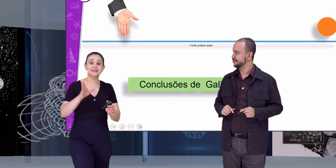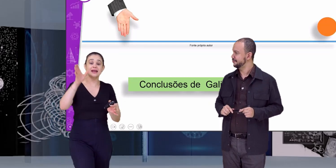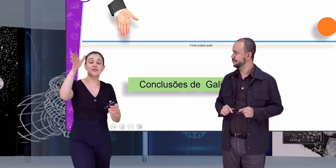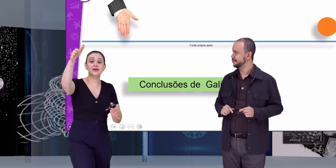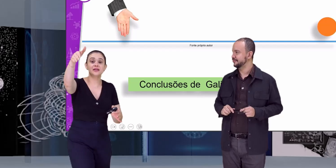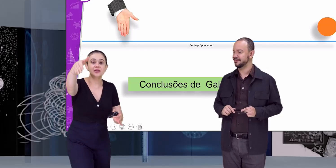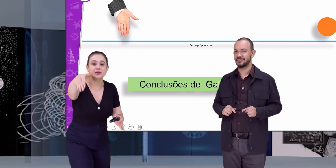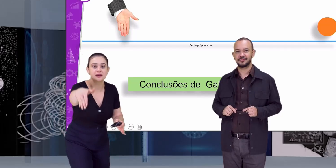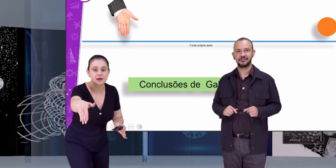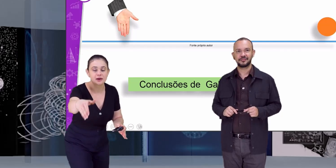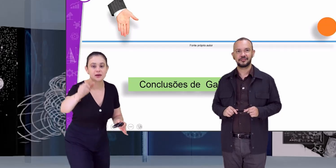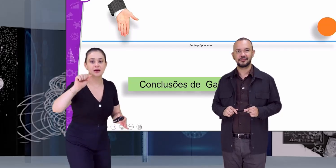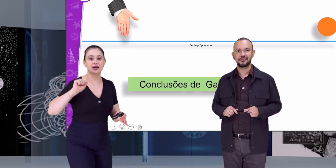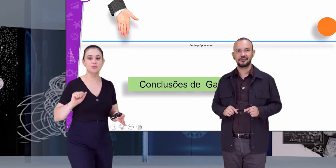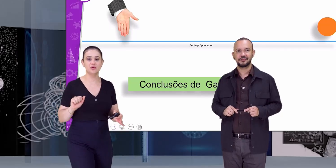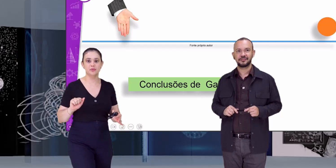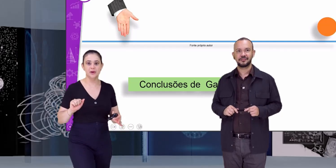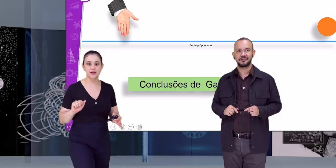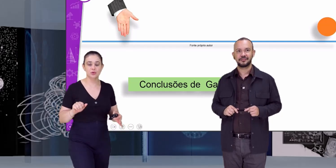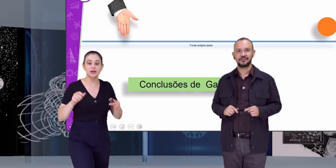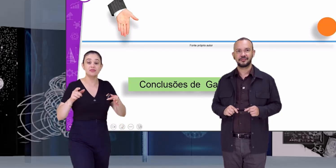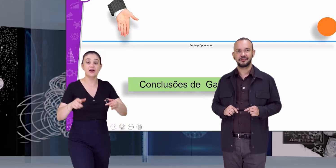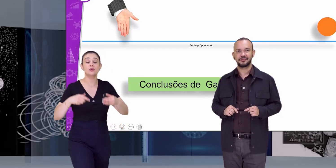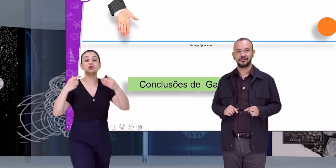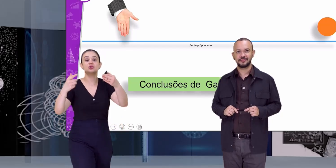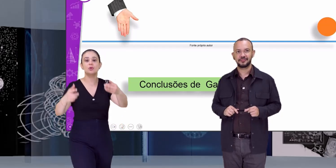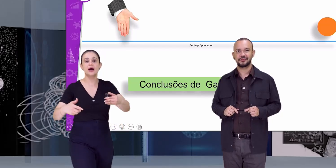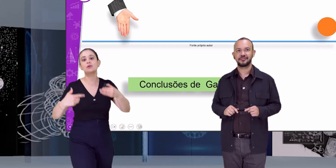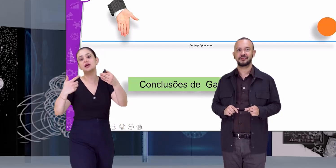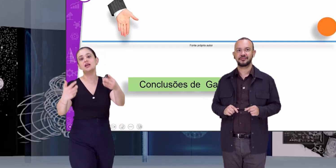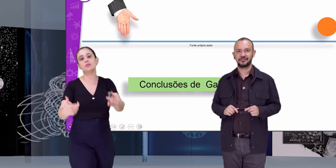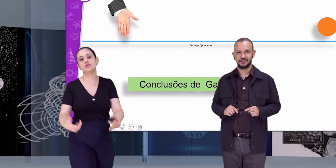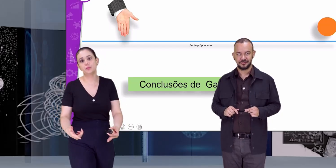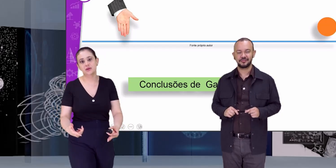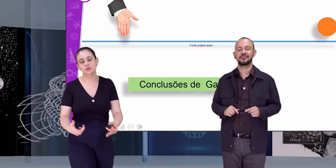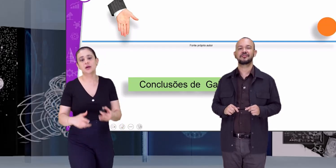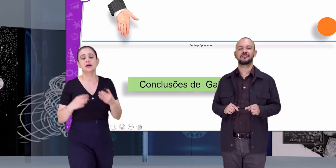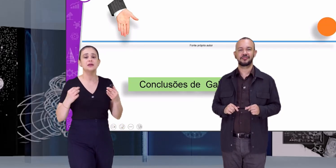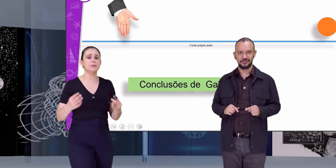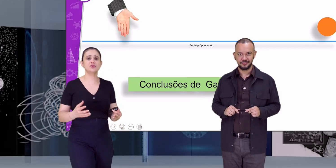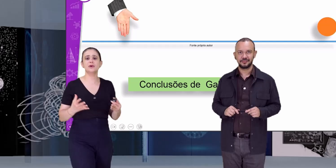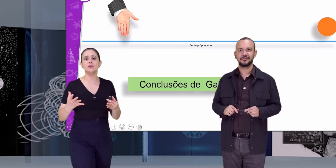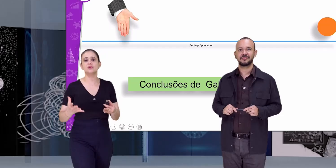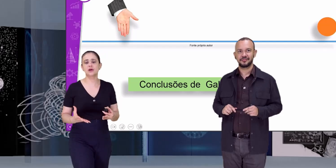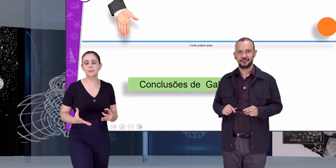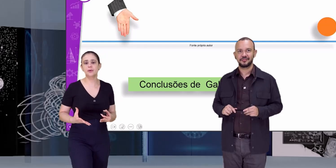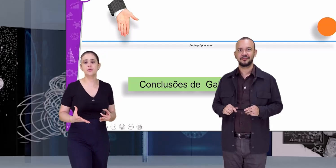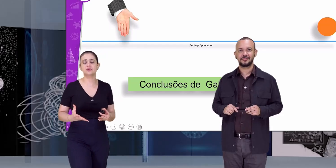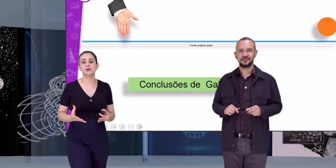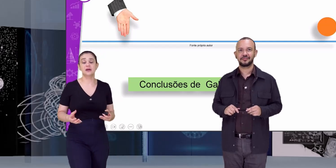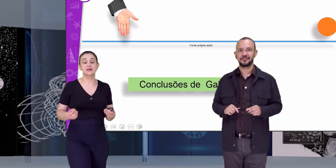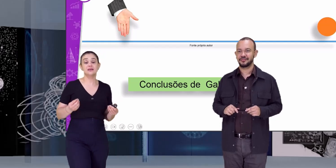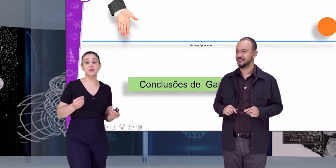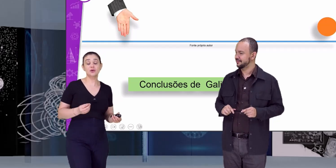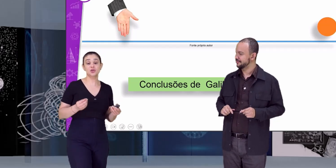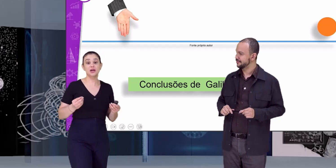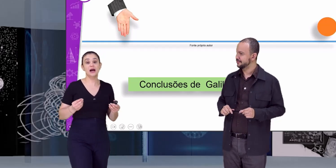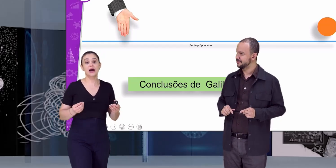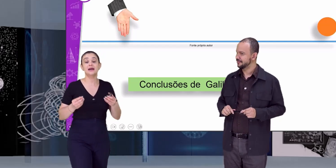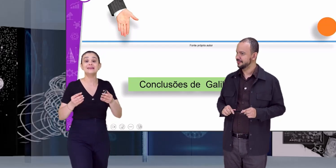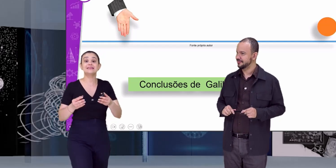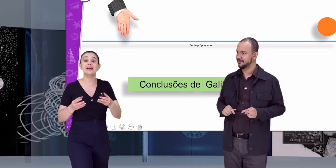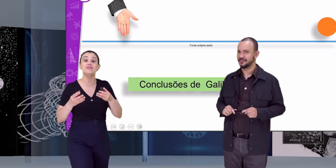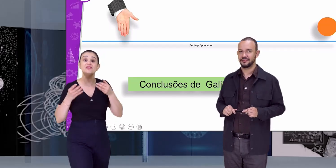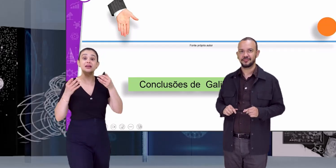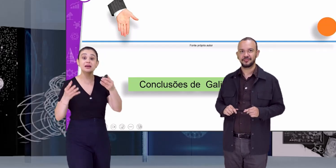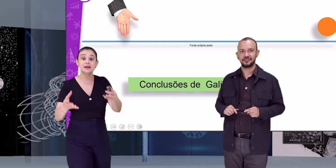lá interferir naquele movimento, ele vai continuar com aquele movimento. A mesma coisa o repouso. Se alguém não chegar